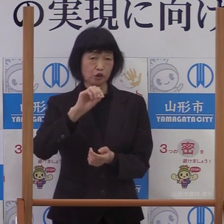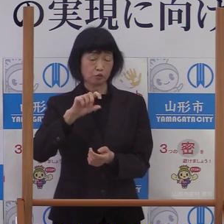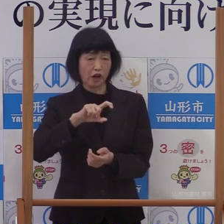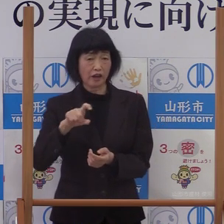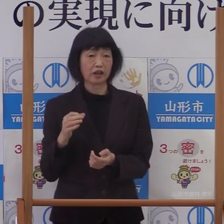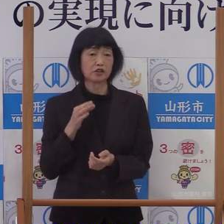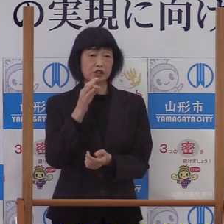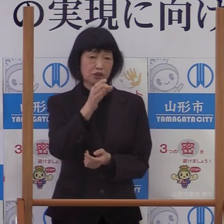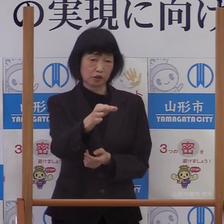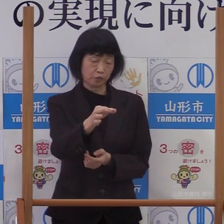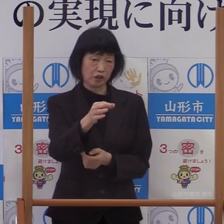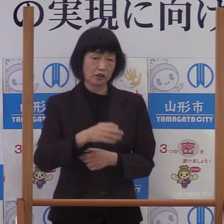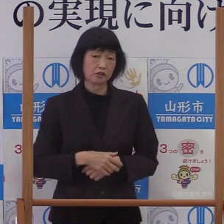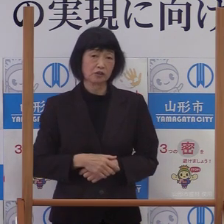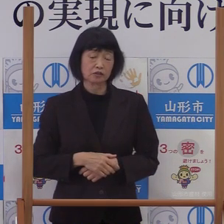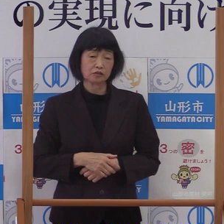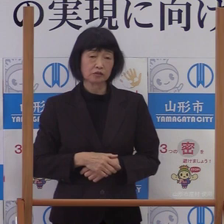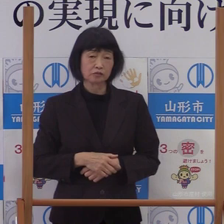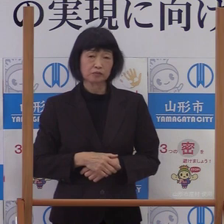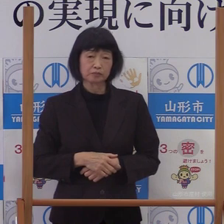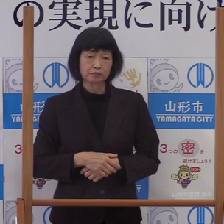します。